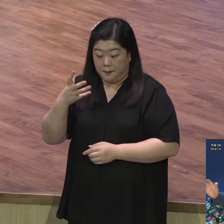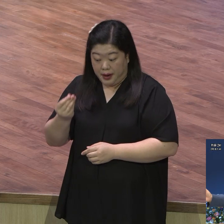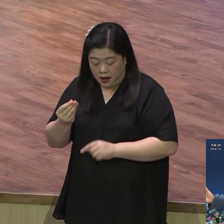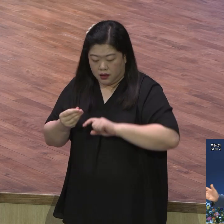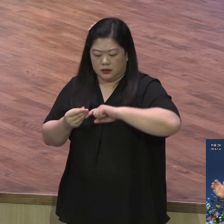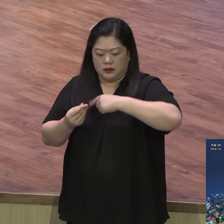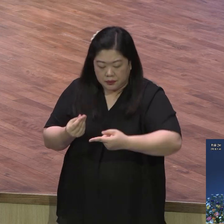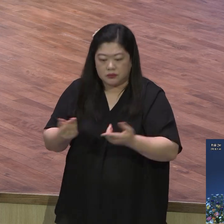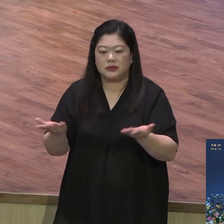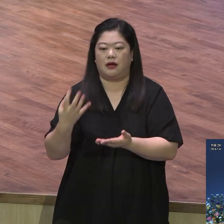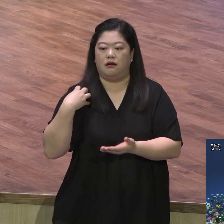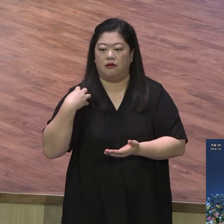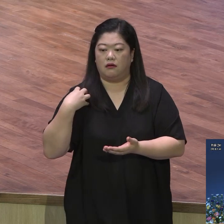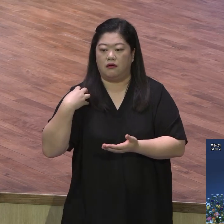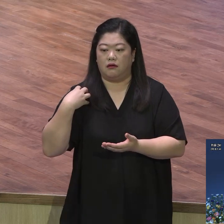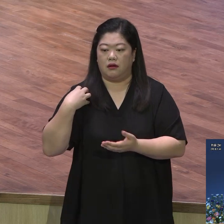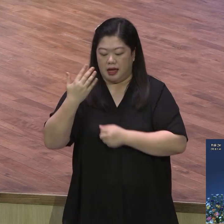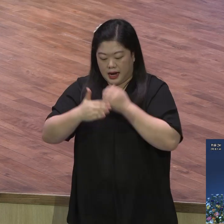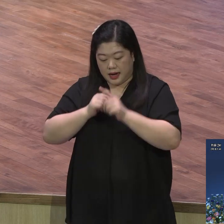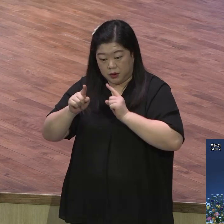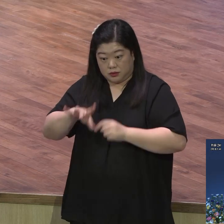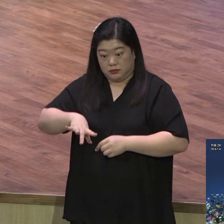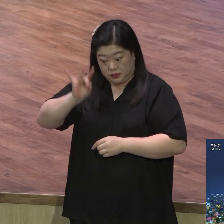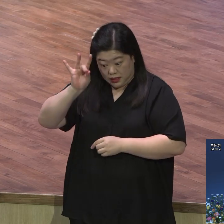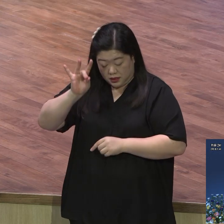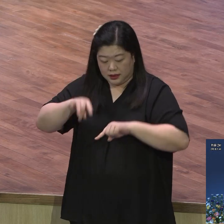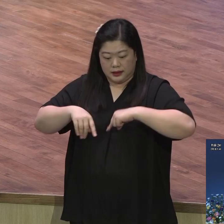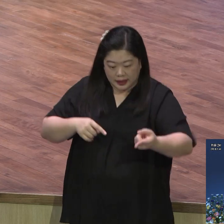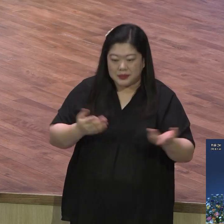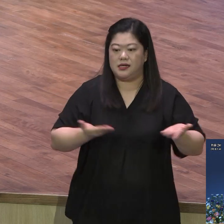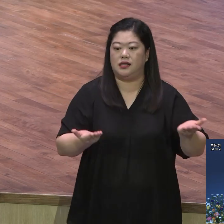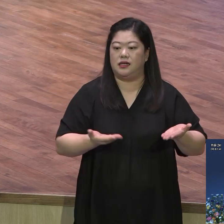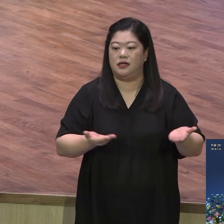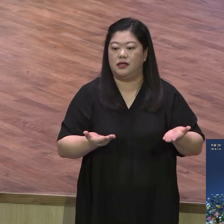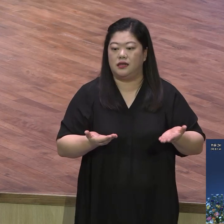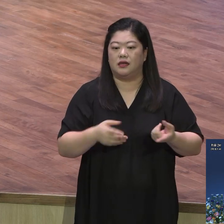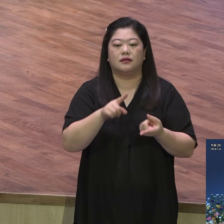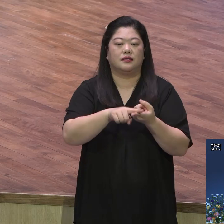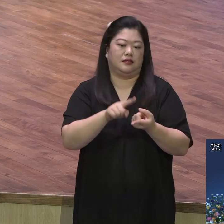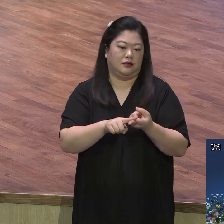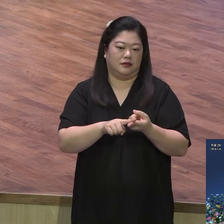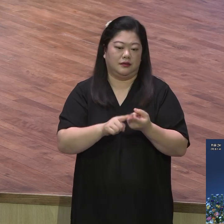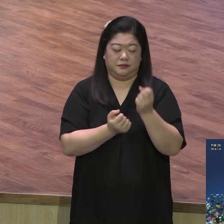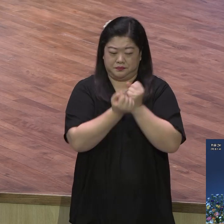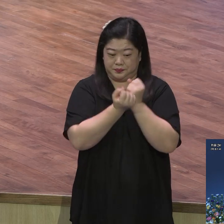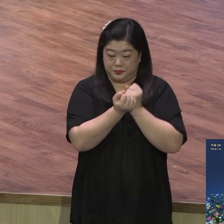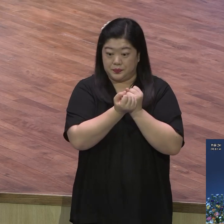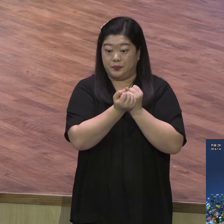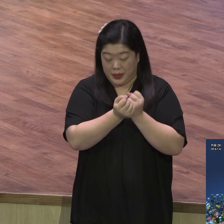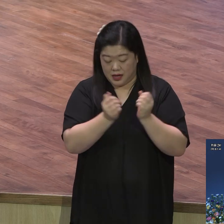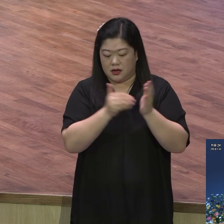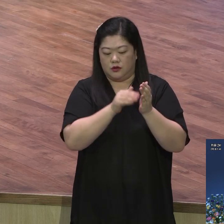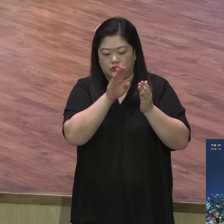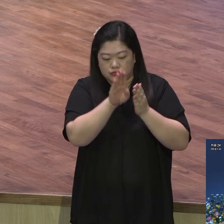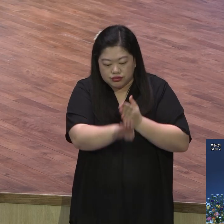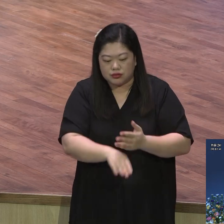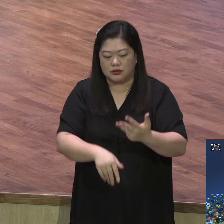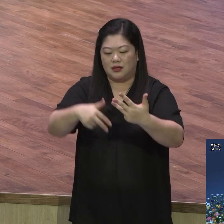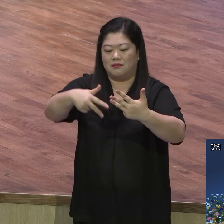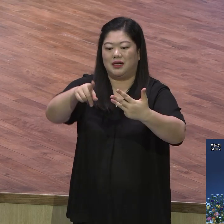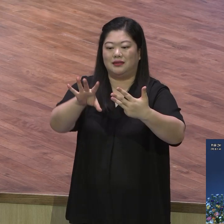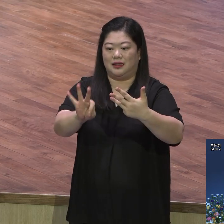사역하기 전에 제일 먼저 말씀 말씀 그리고 오늘부터 기록되어 있는 말씀 이 사역이 뭐냐